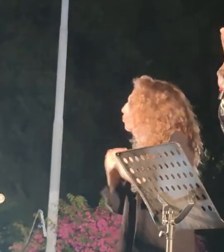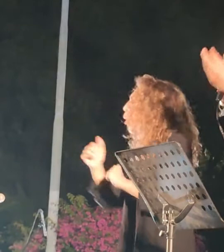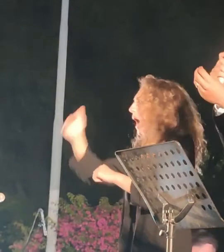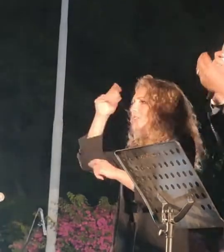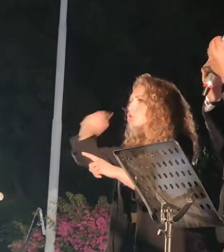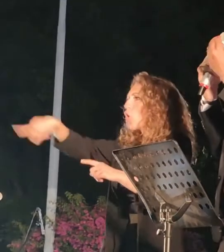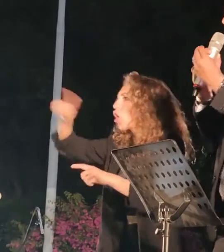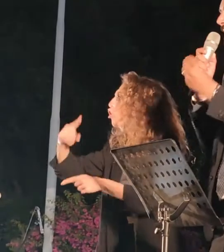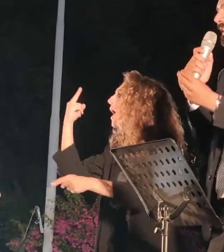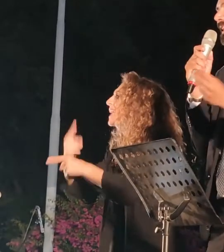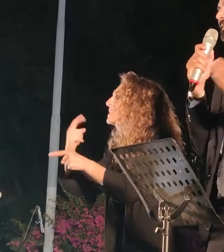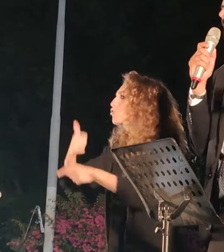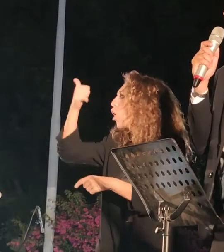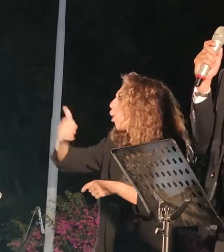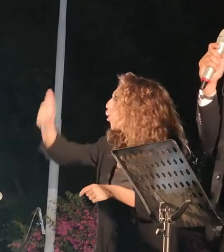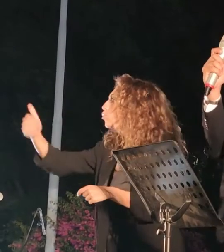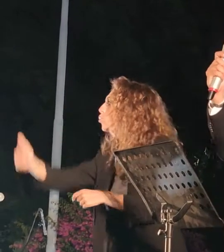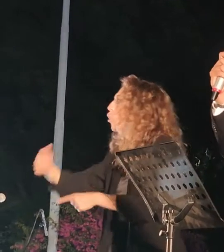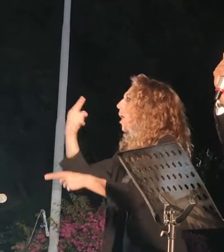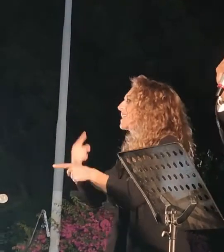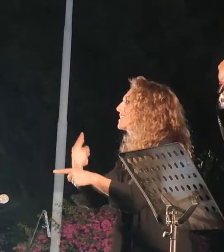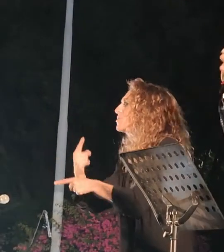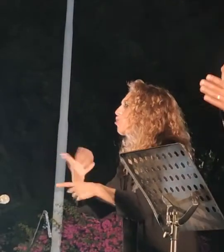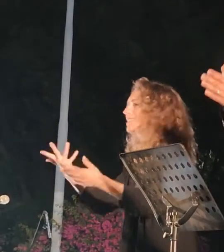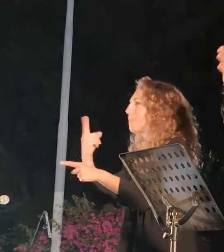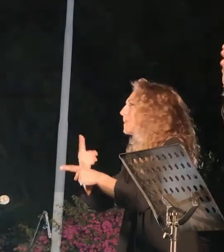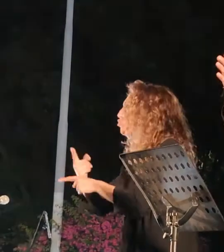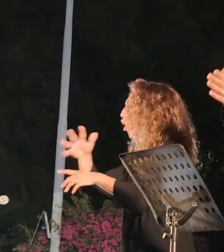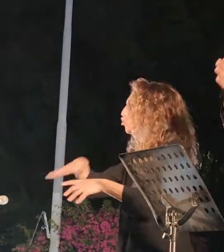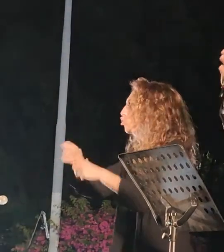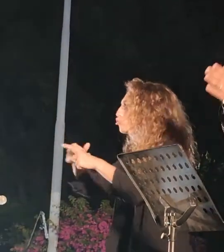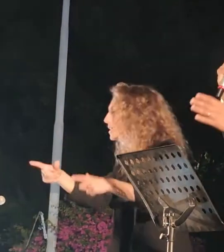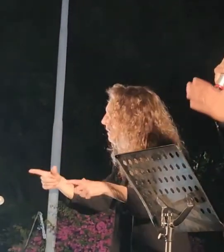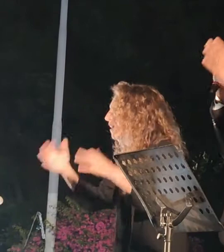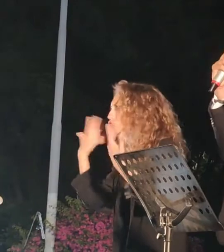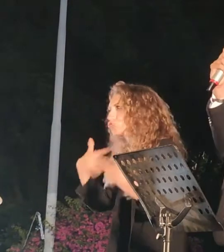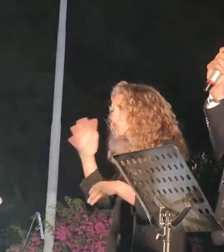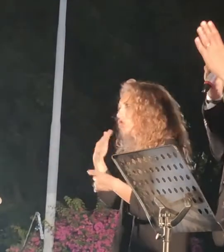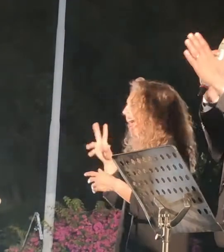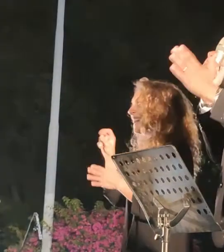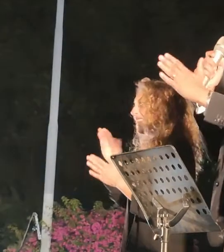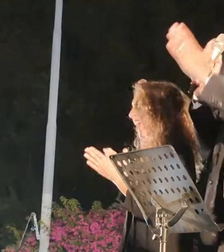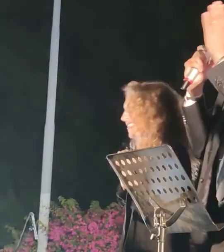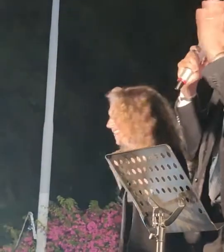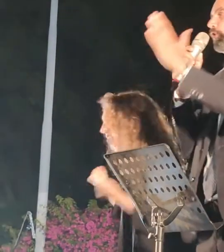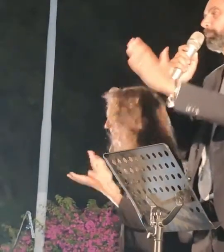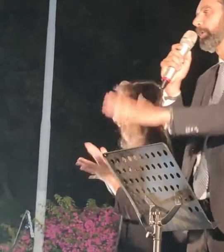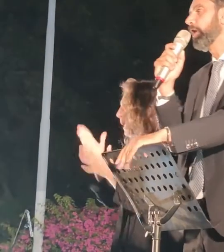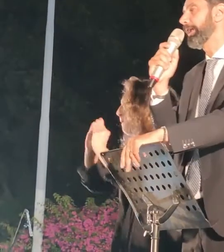alle esigenze di una città che grazie a Cadeno De Luca si è saputa rialzare da un torpore lungo 30 anni,